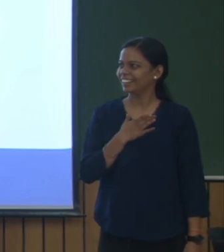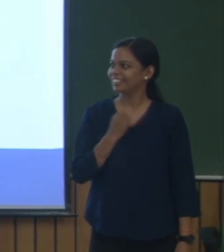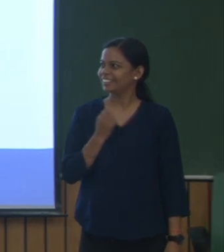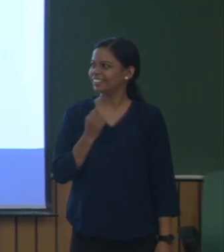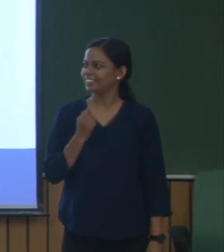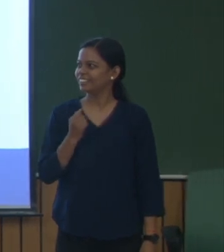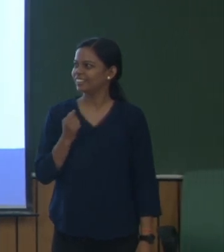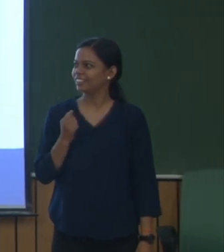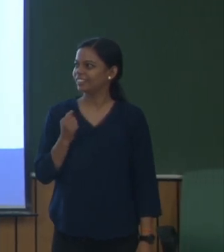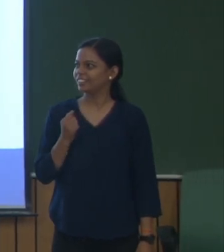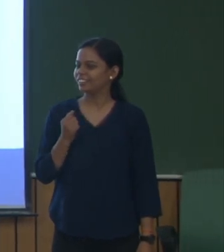आई वॉज एब्सेंट।